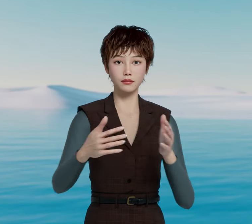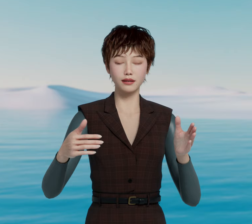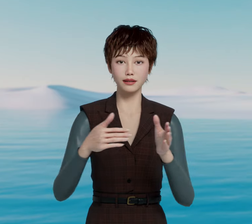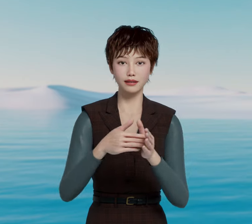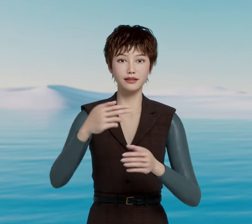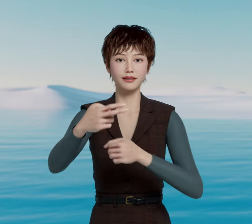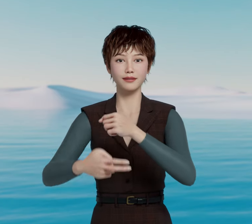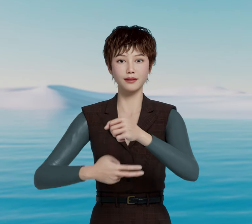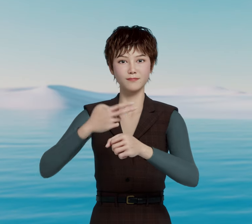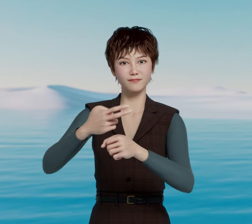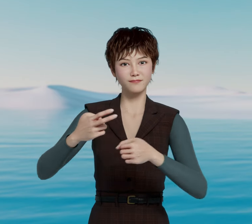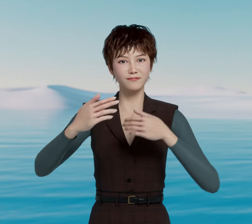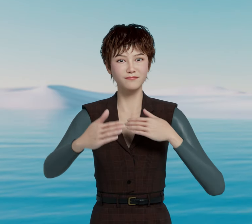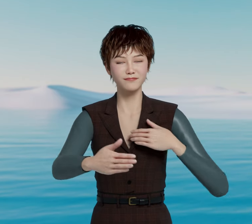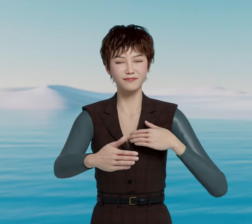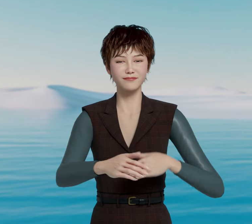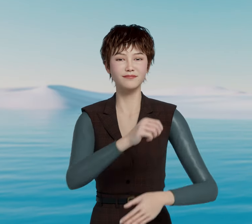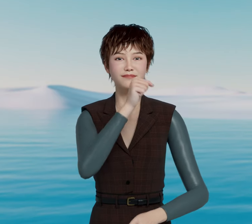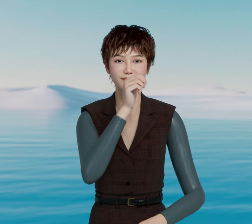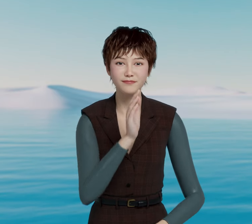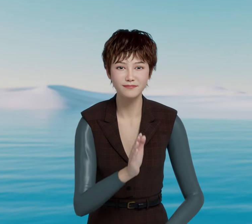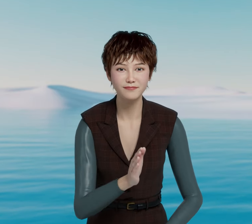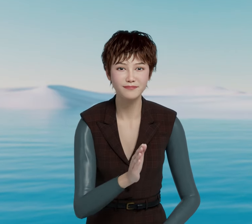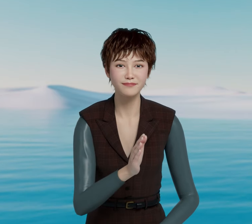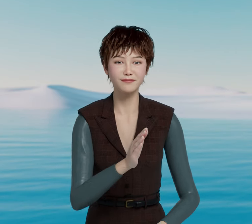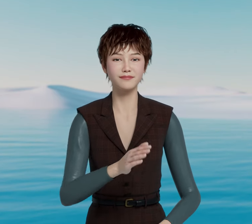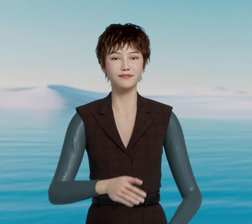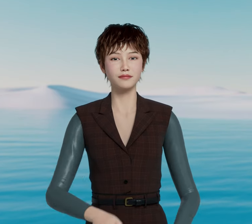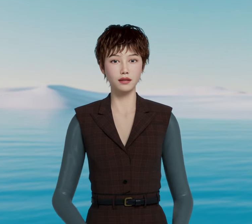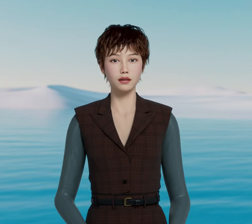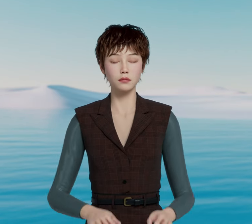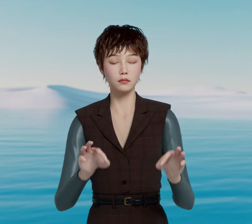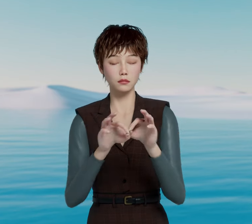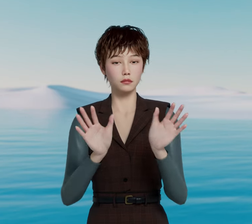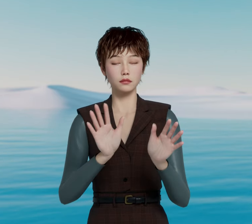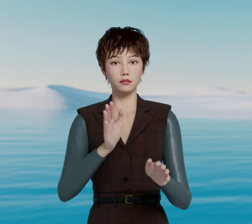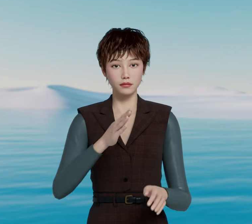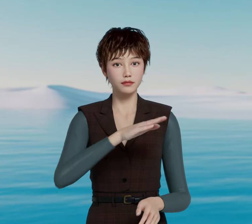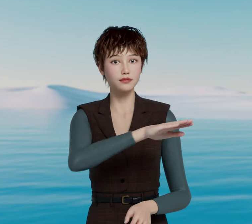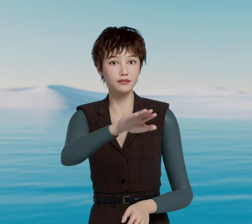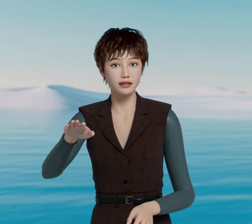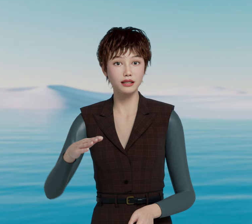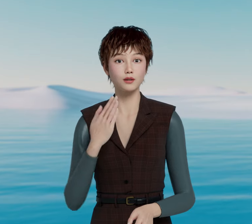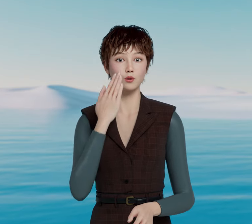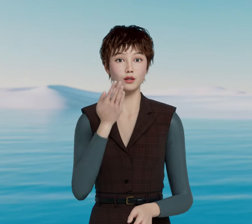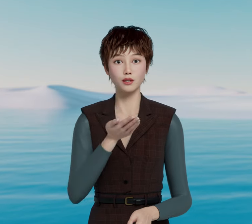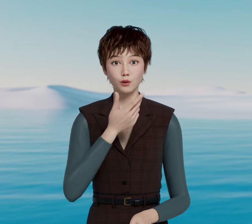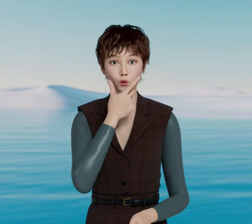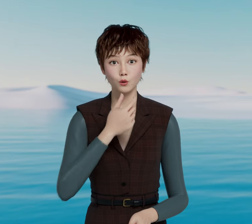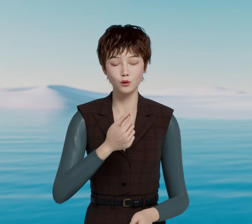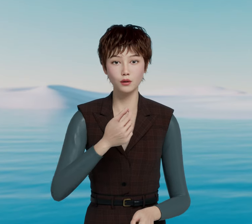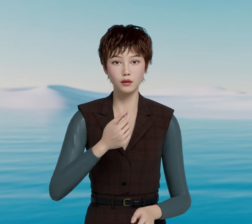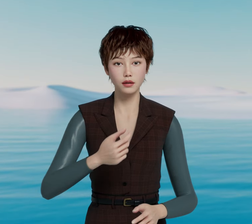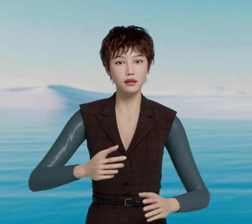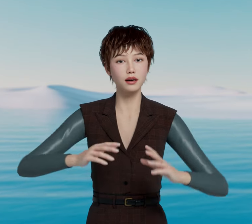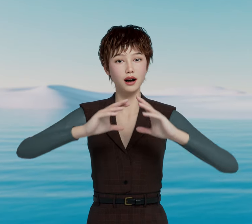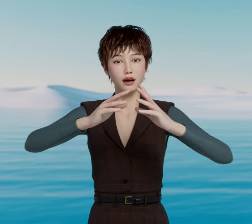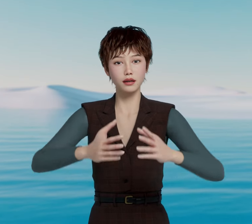大会までの2年余り、どうぞよろしくお願いします。突然ですが皆さん、世界